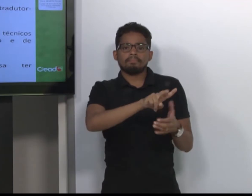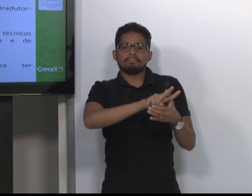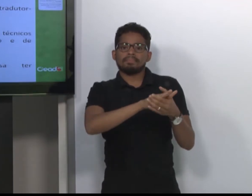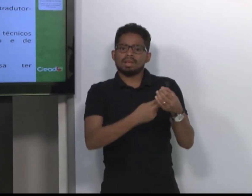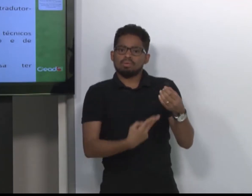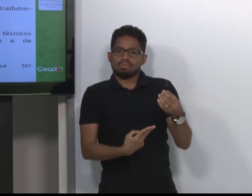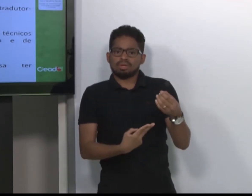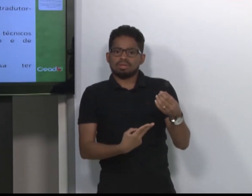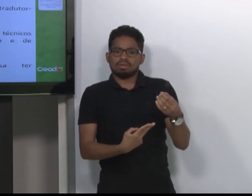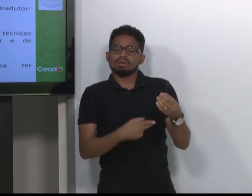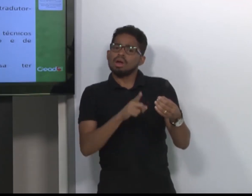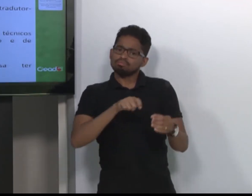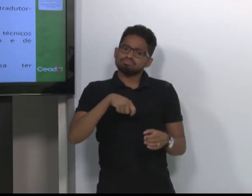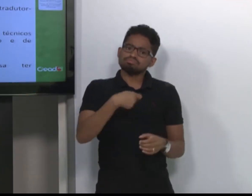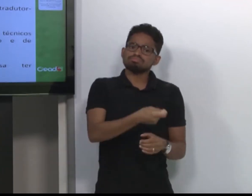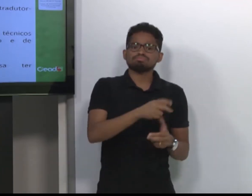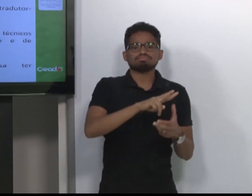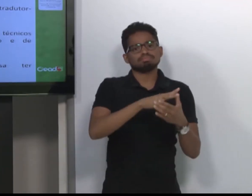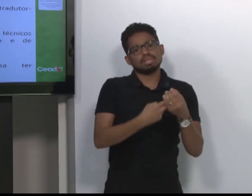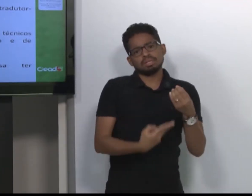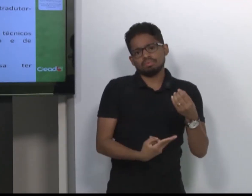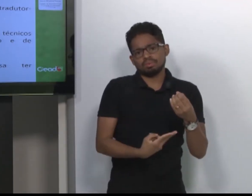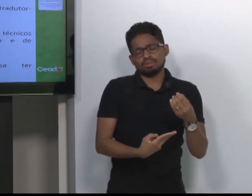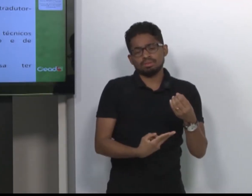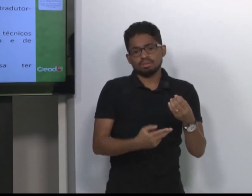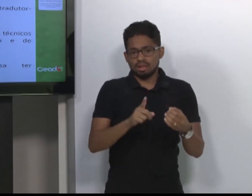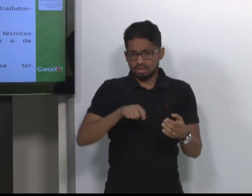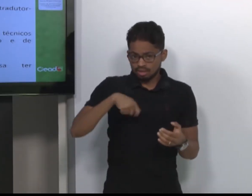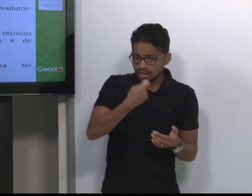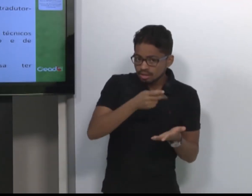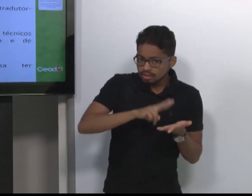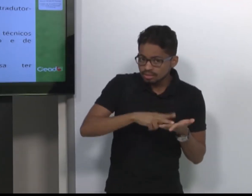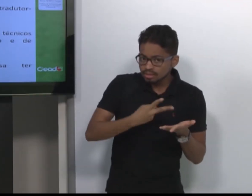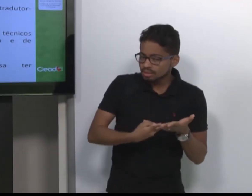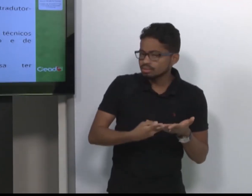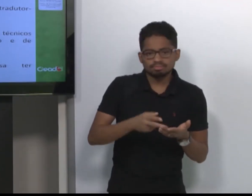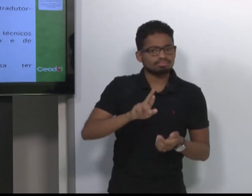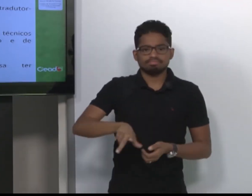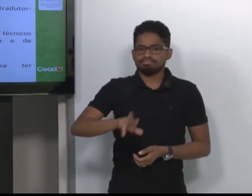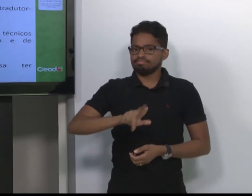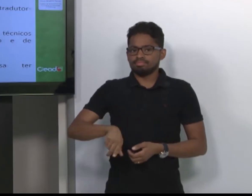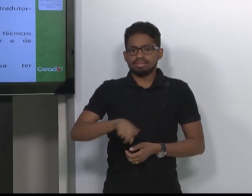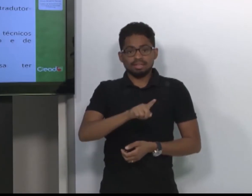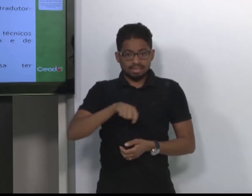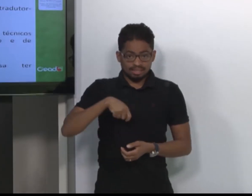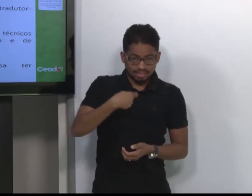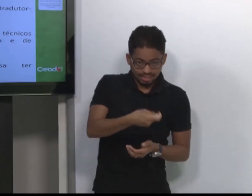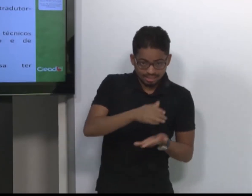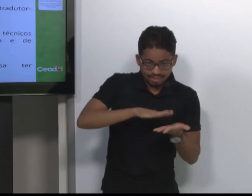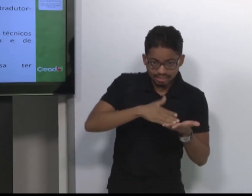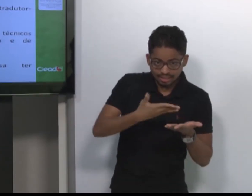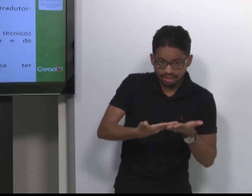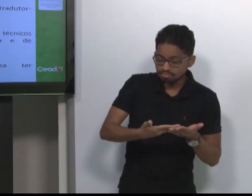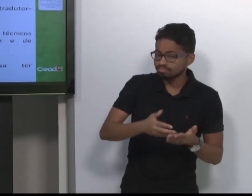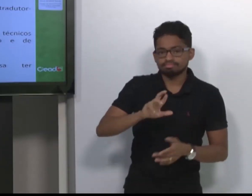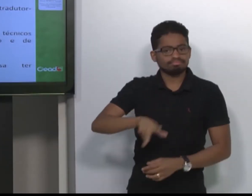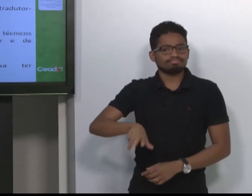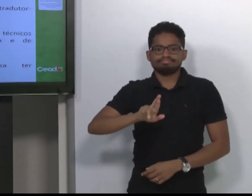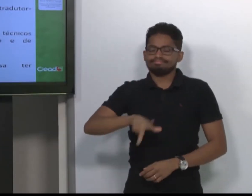línguas, português e libras. Ok, são bilíngue. Essas pessoas são bilíngues, mas não são tradutores